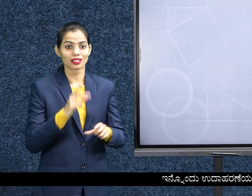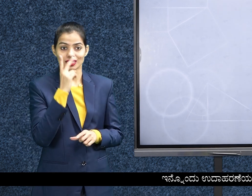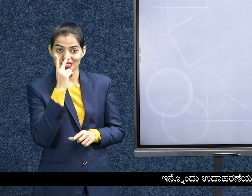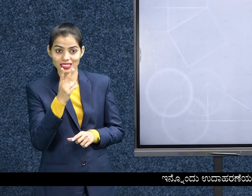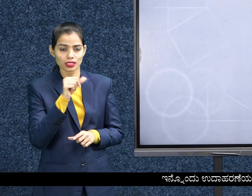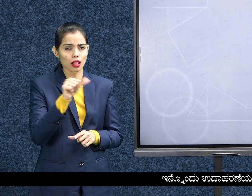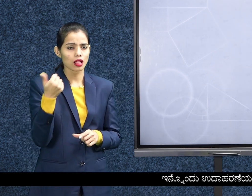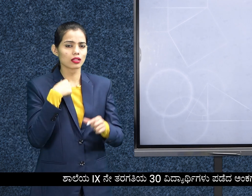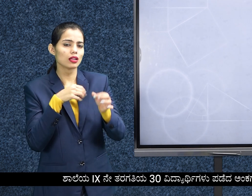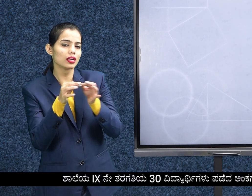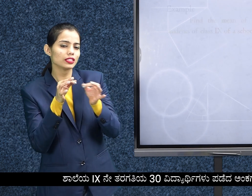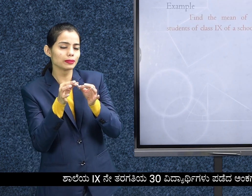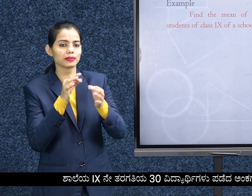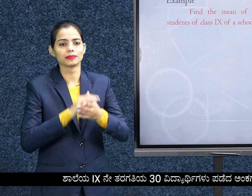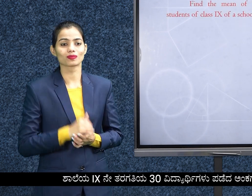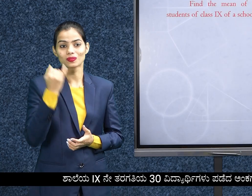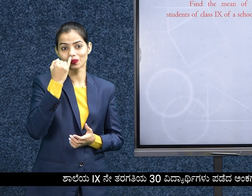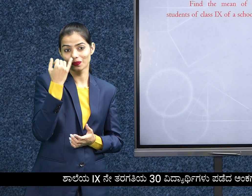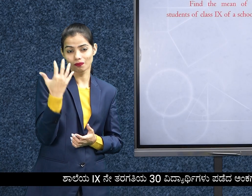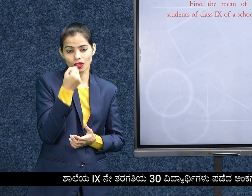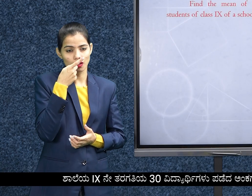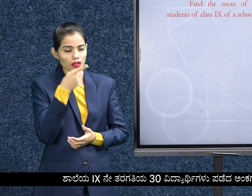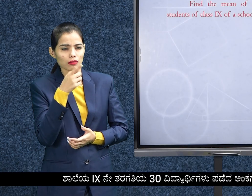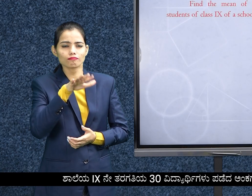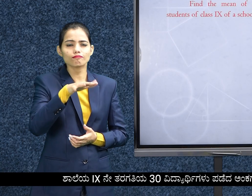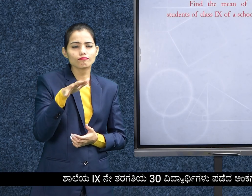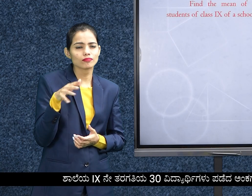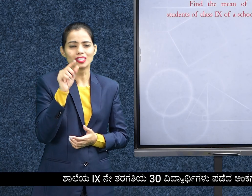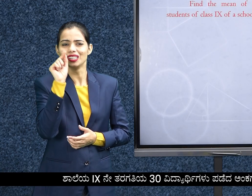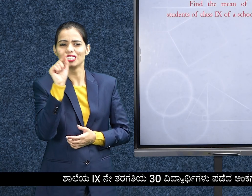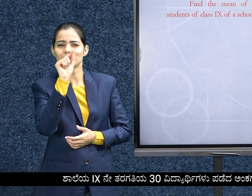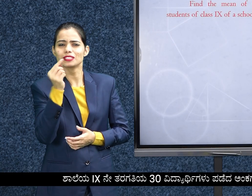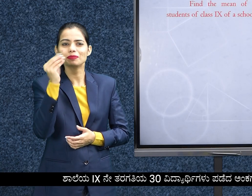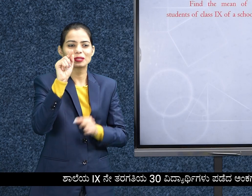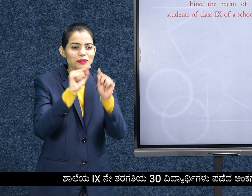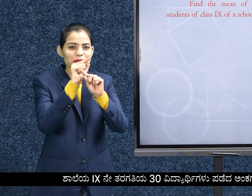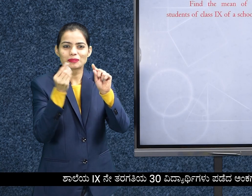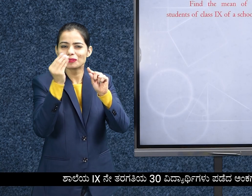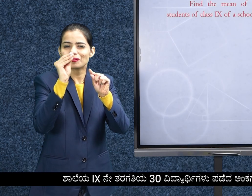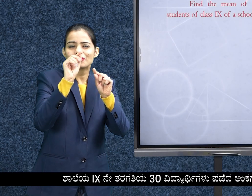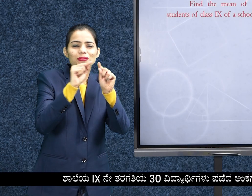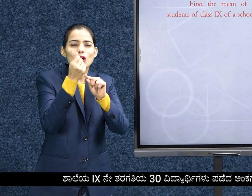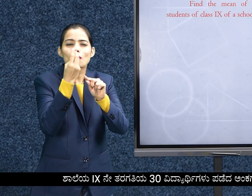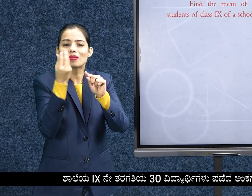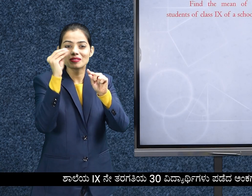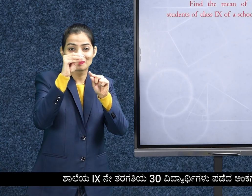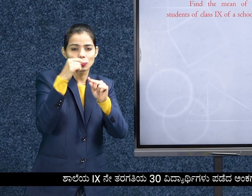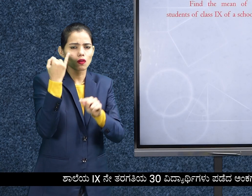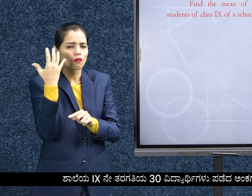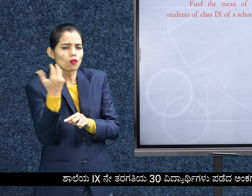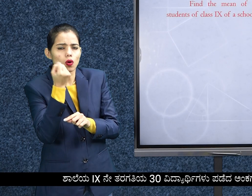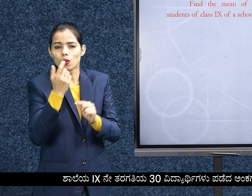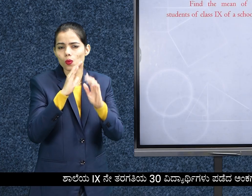ಇನ್ನೊಂದು ಉದಾಹರಣೆಯನ್ನ ನೋಡೋಣ. ಶಾಲೆಯ 9ನೇ ತರಗತಿಯ 30 ವಿದ್ಯಾರ್ಥಿಗಳು ಪಡೆದ ಅಂಕಗಳ ಸರಾಸರಿಯನ್ನ ಕೋಷ್ಟಕದಲ್ಲಿ